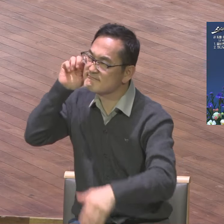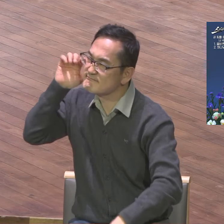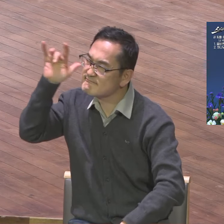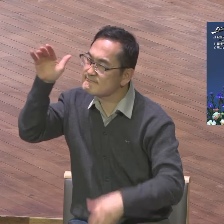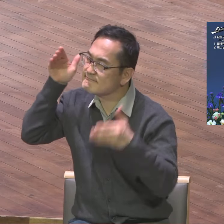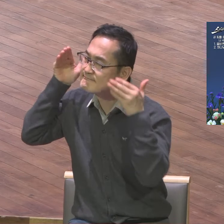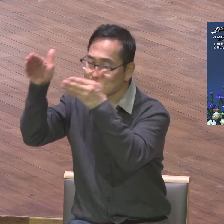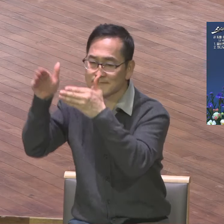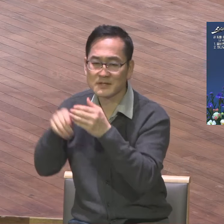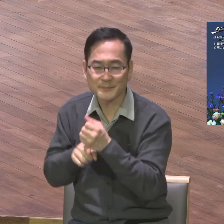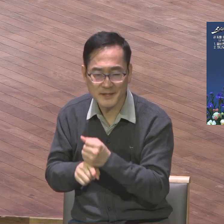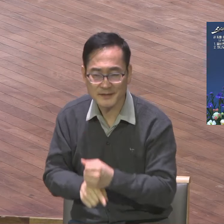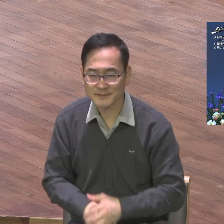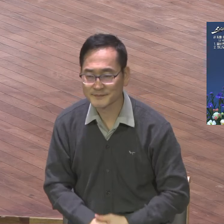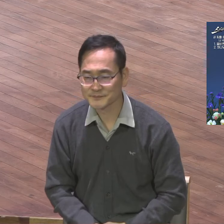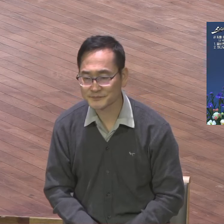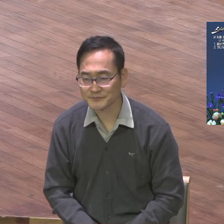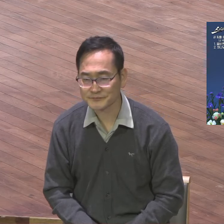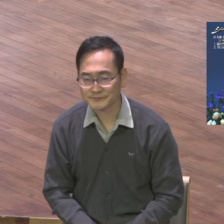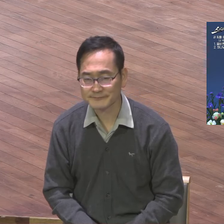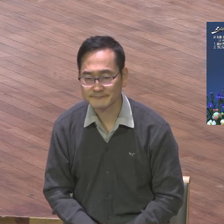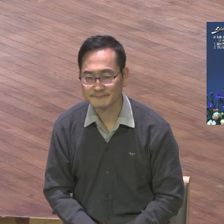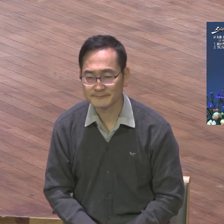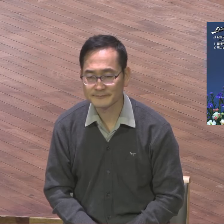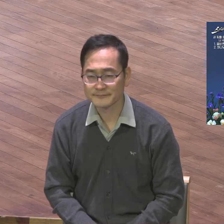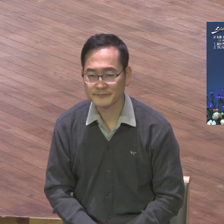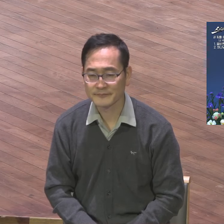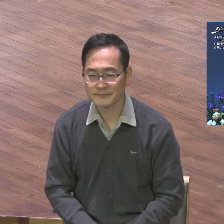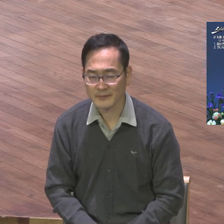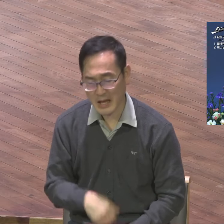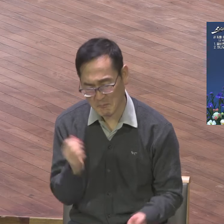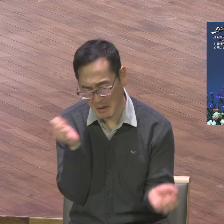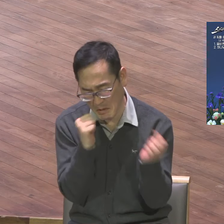시선을 고정한다. 이 말은요, 어떤 상황 속에서도,